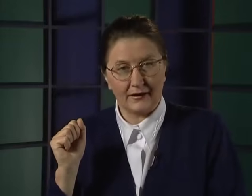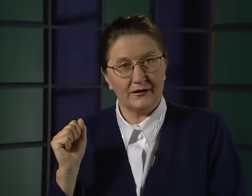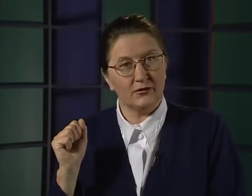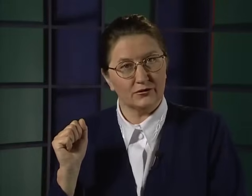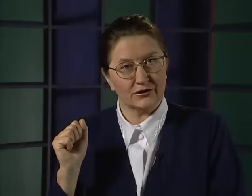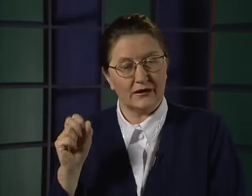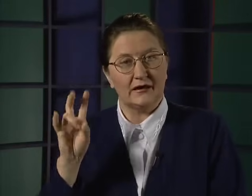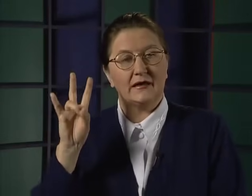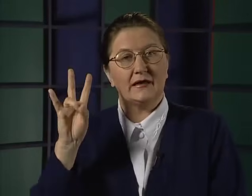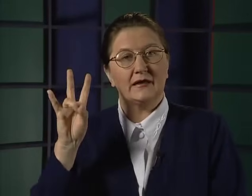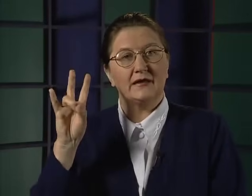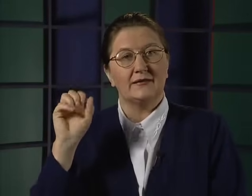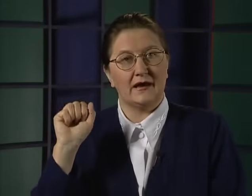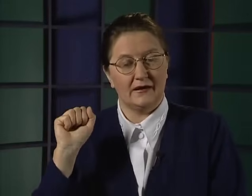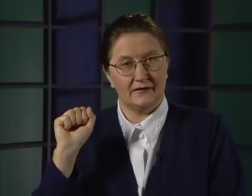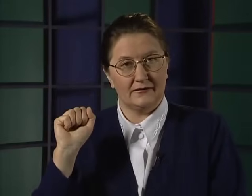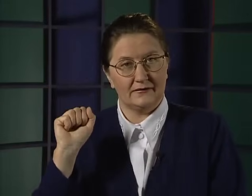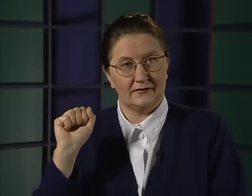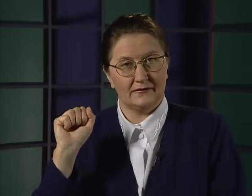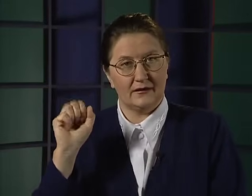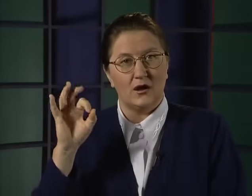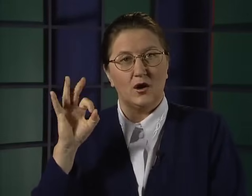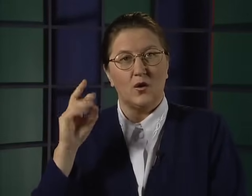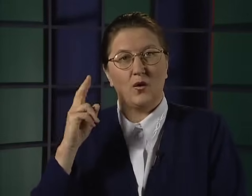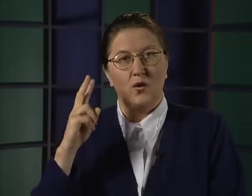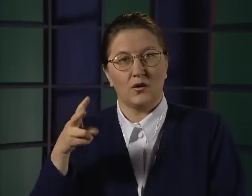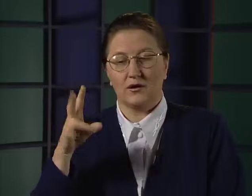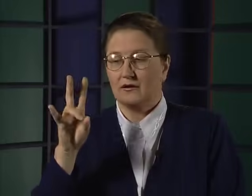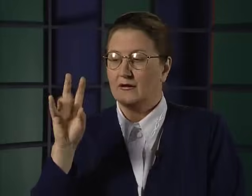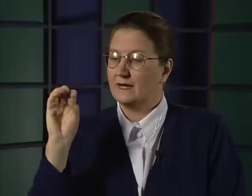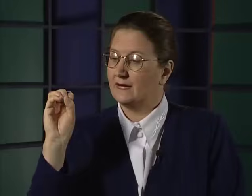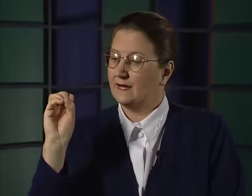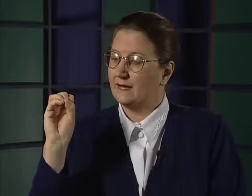окне кошка. На окне